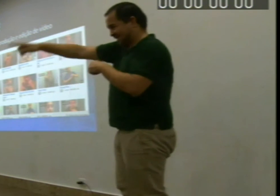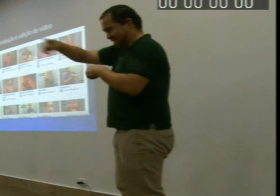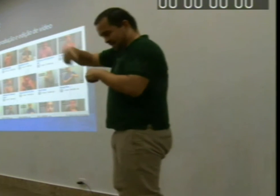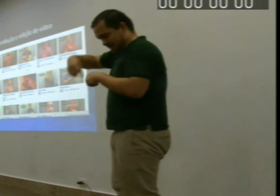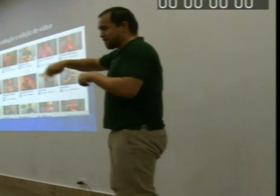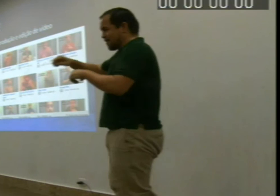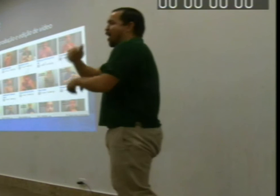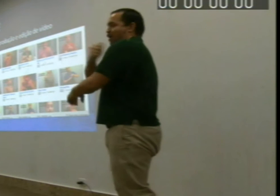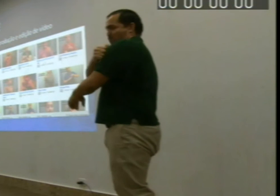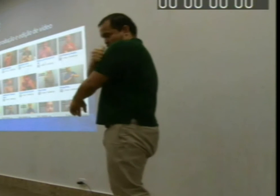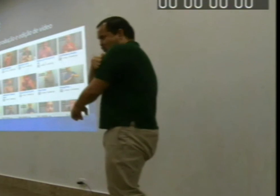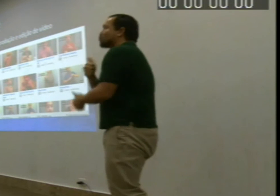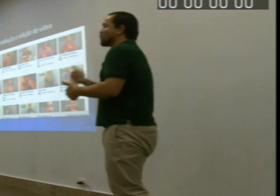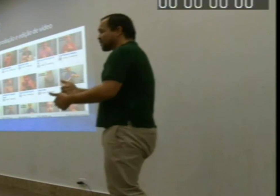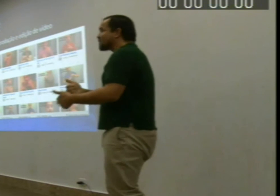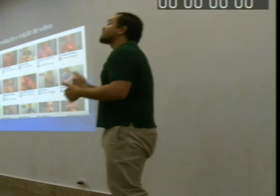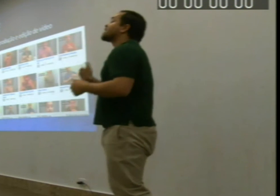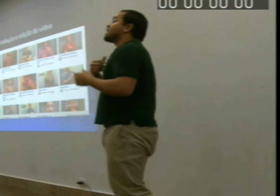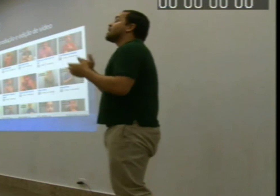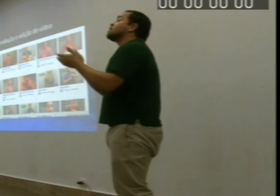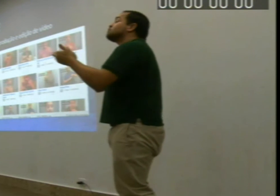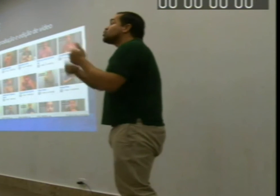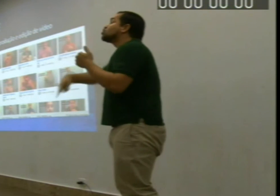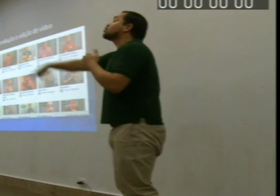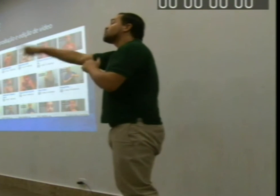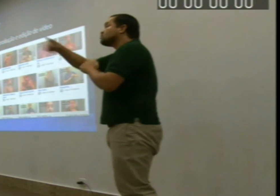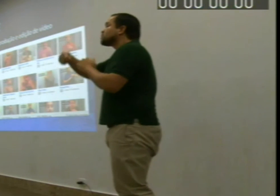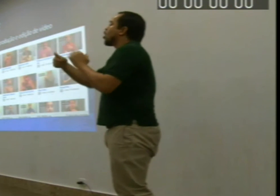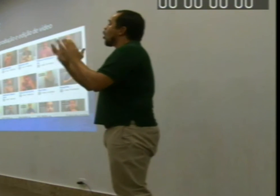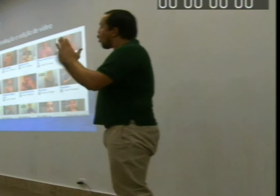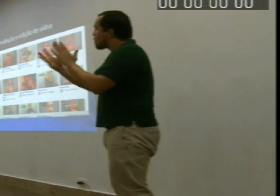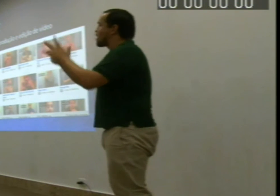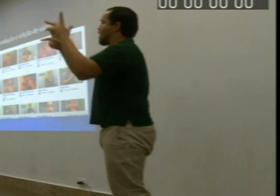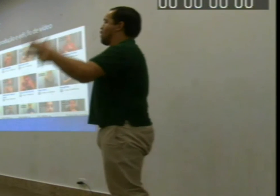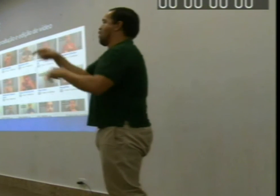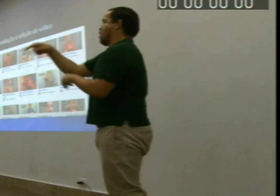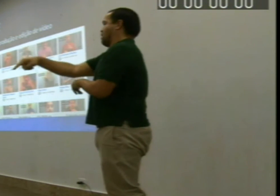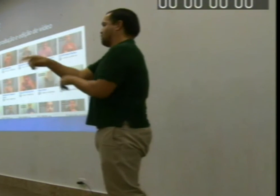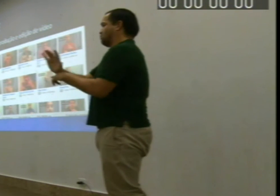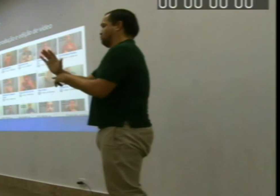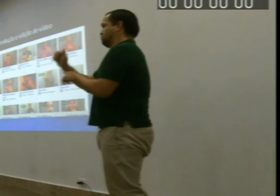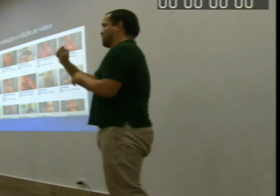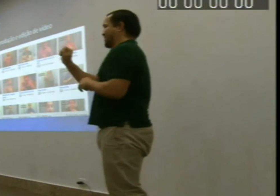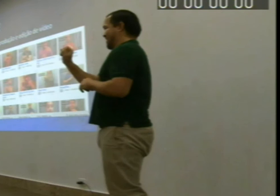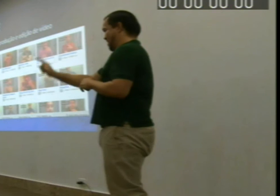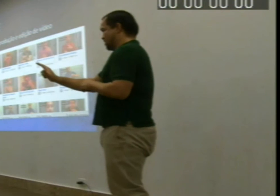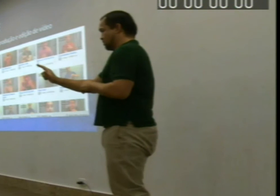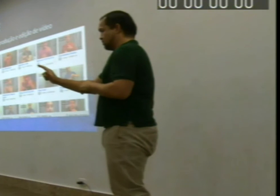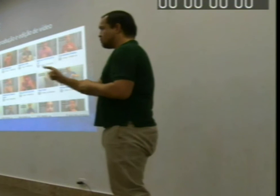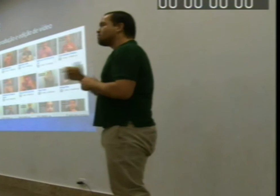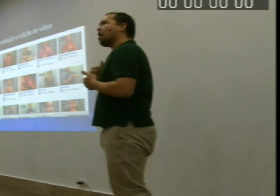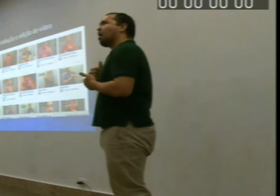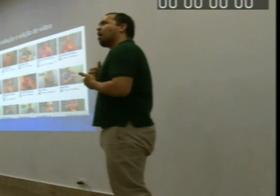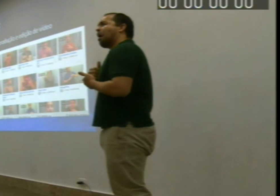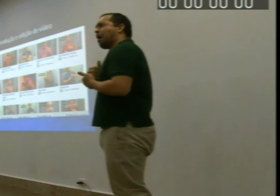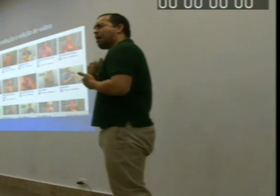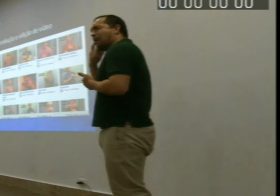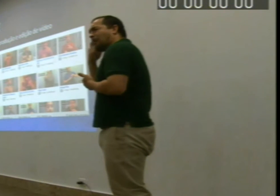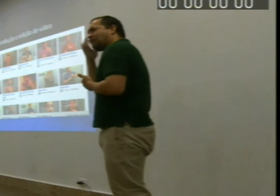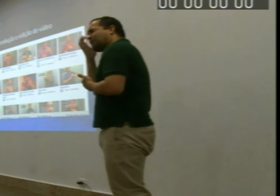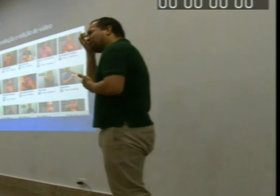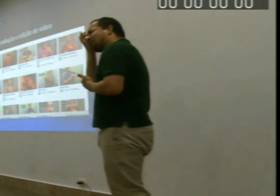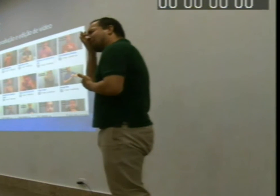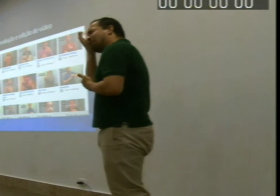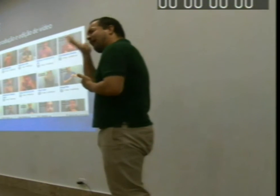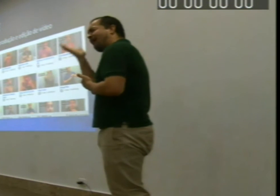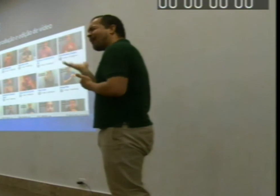deu deu um vídeo PR sala todos os alunos e pediu para que os alunos copiassem fizessem igual vídeo eml aí eu